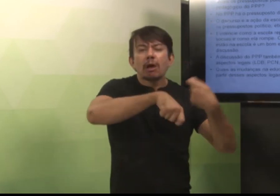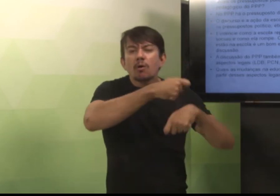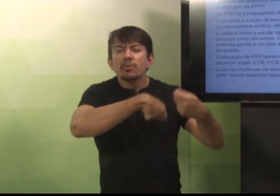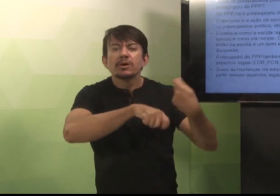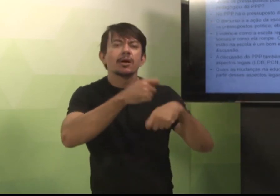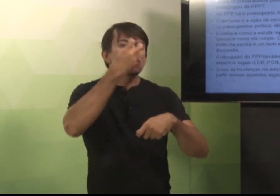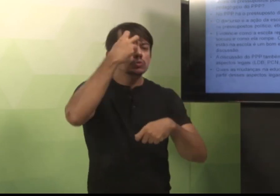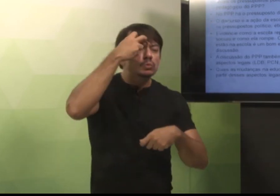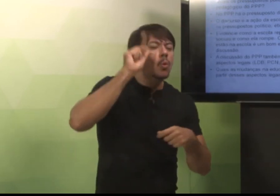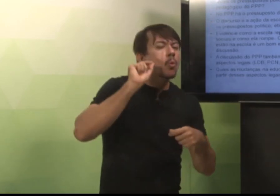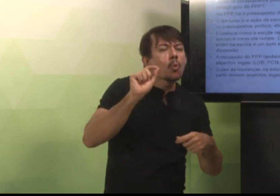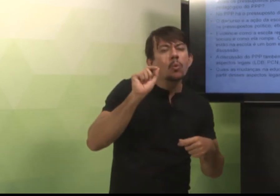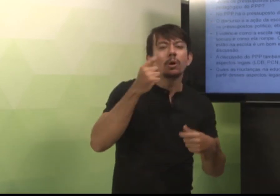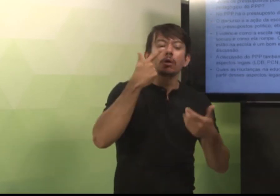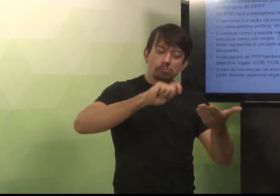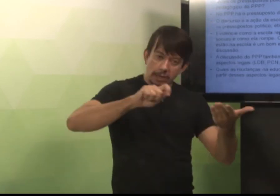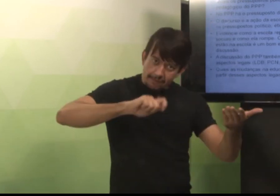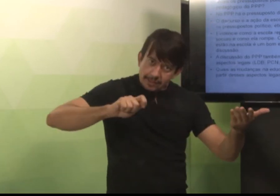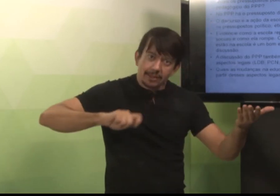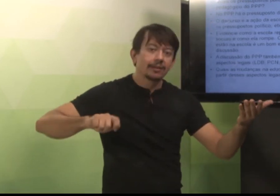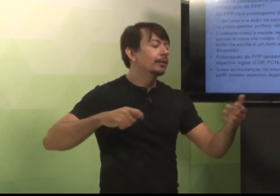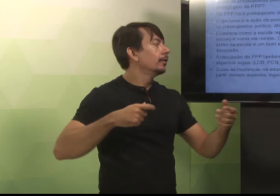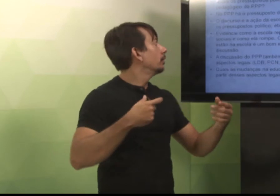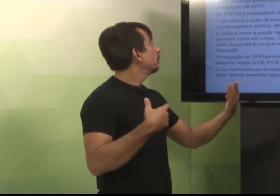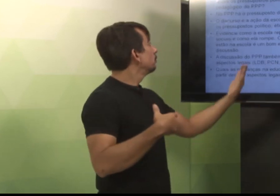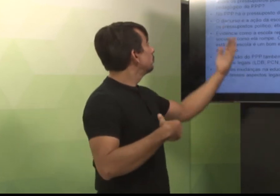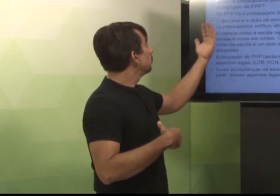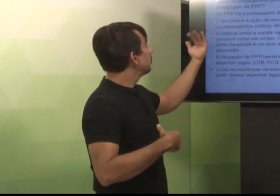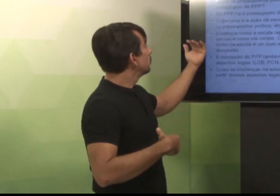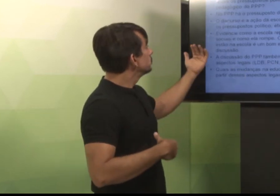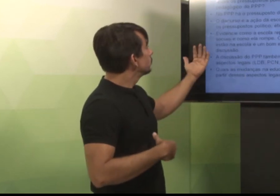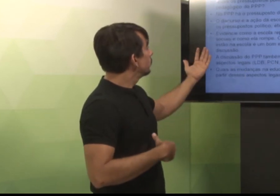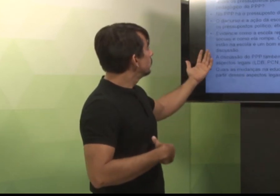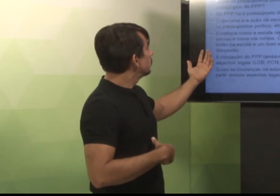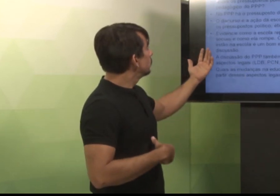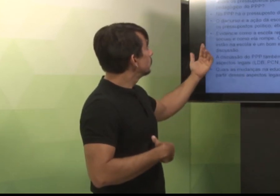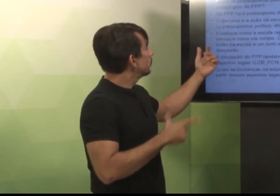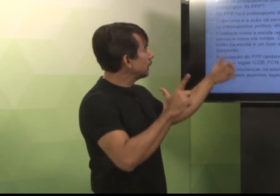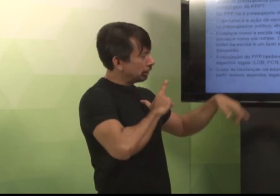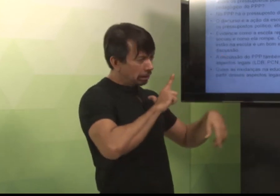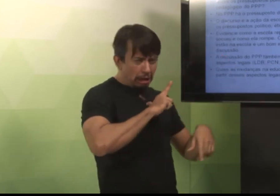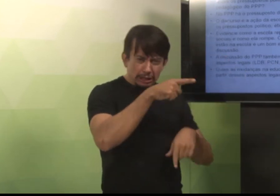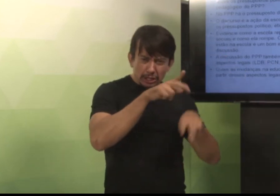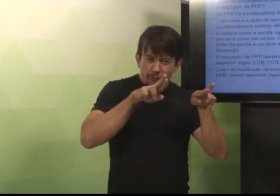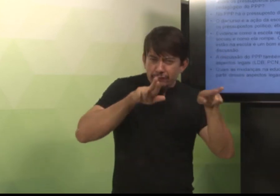Quais são os pressupostos políticos, éticos, administrativos? Escreva isso.